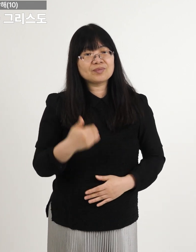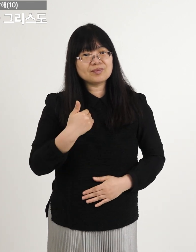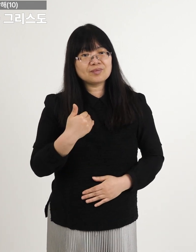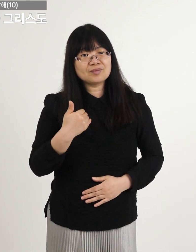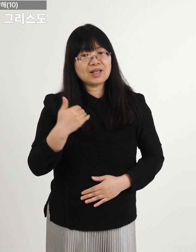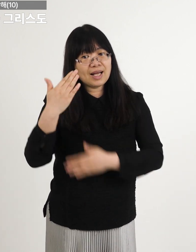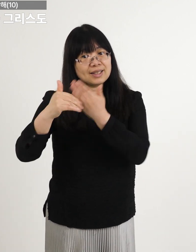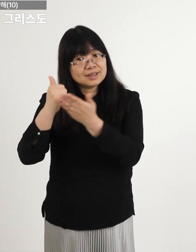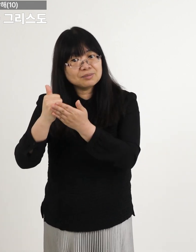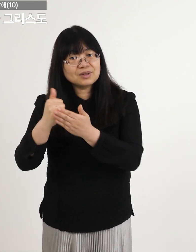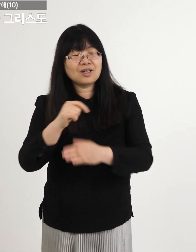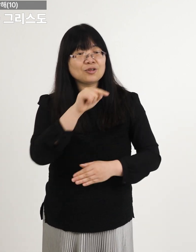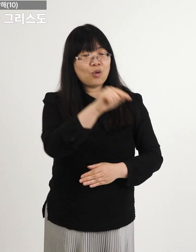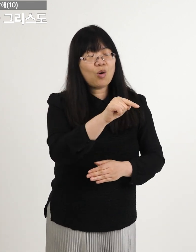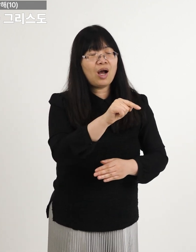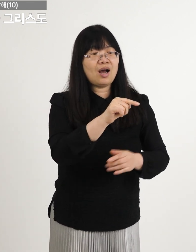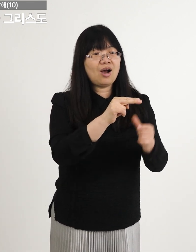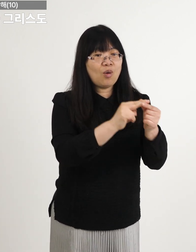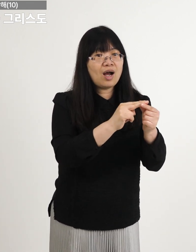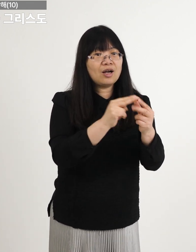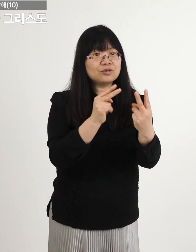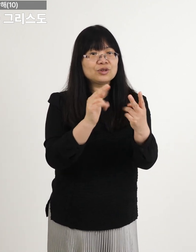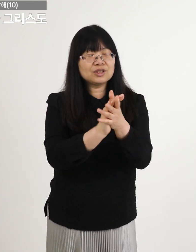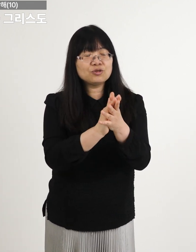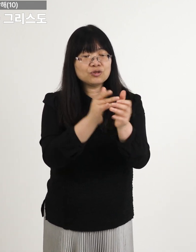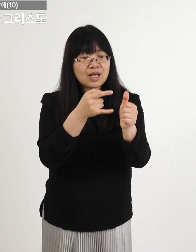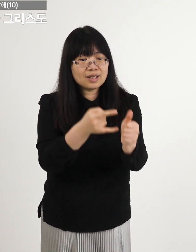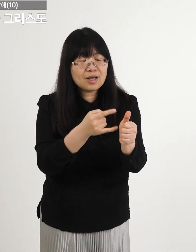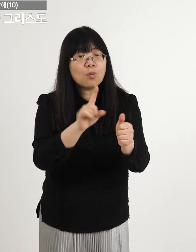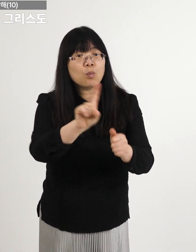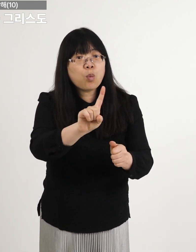너와 네 두 친구에게 뭐 하나니?